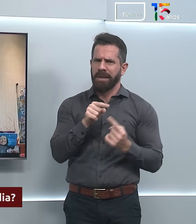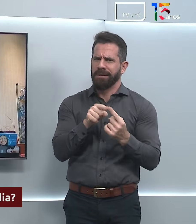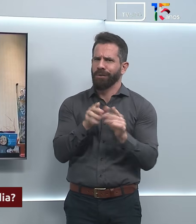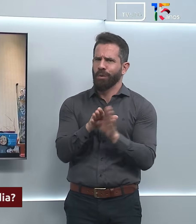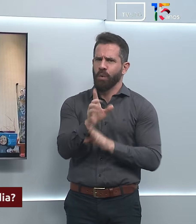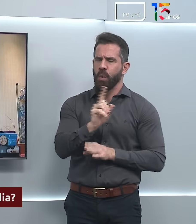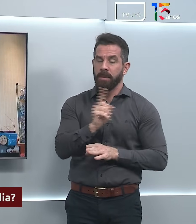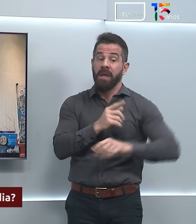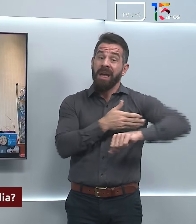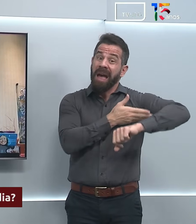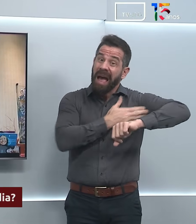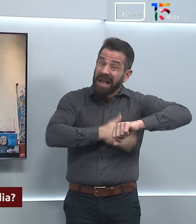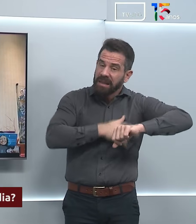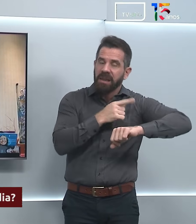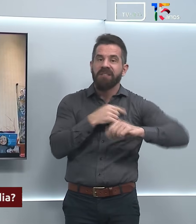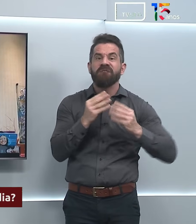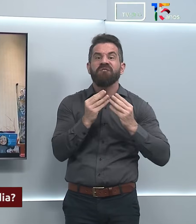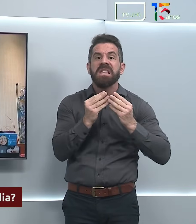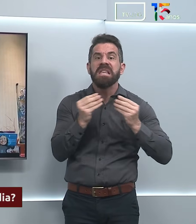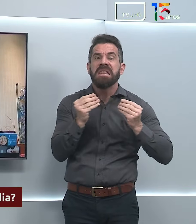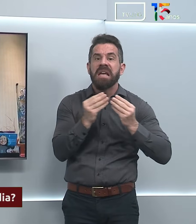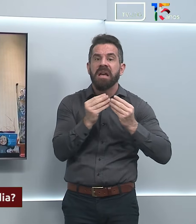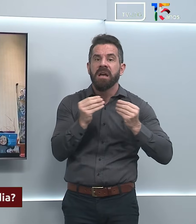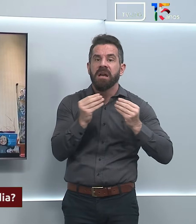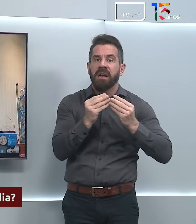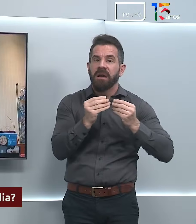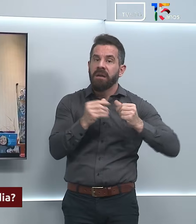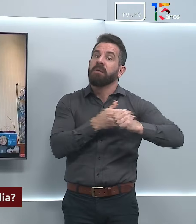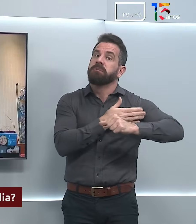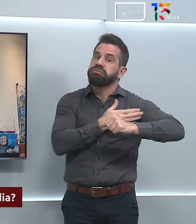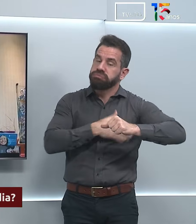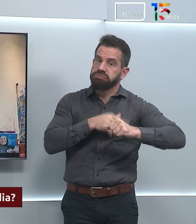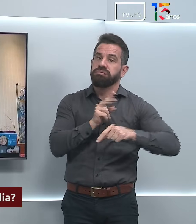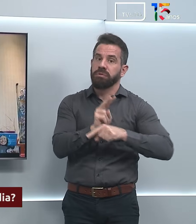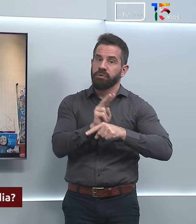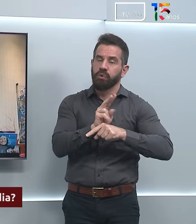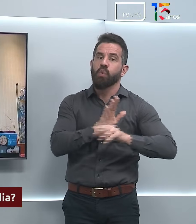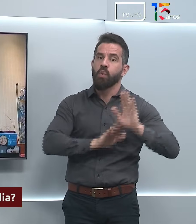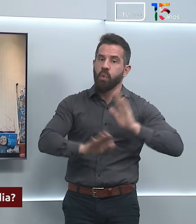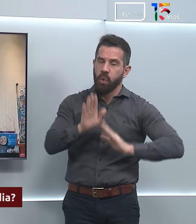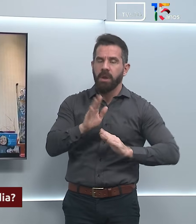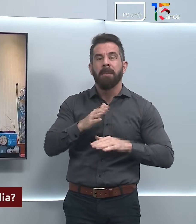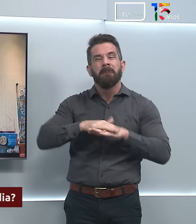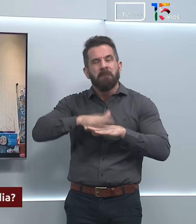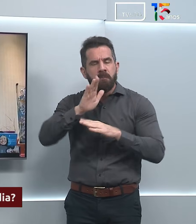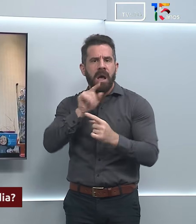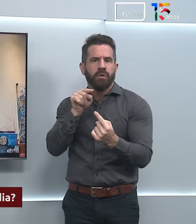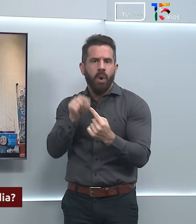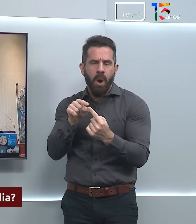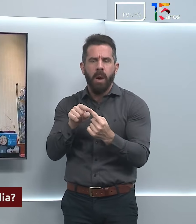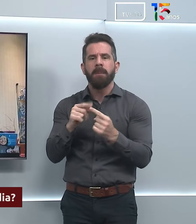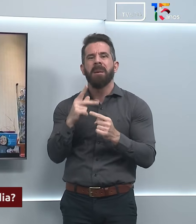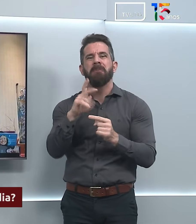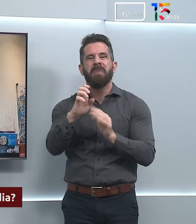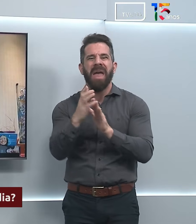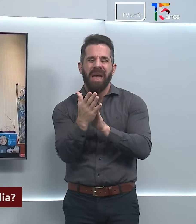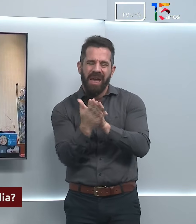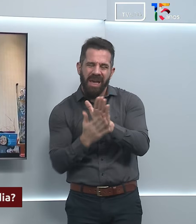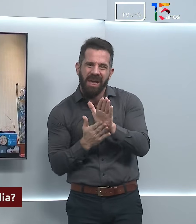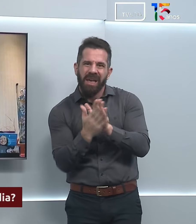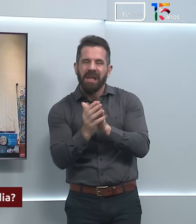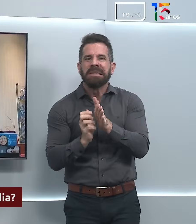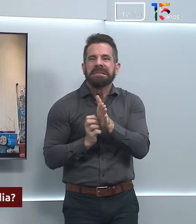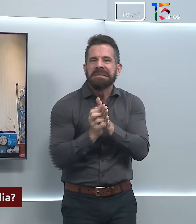de pele fina, então fica aí bem restrito mesmo para a planta dos pés ou para alguma área que tiver